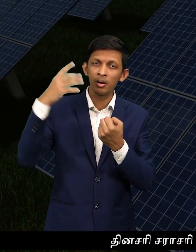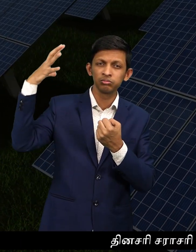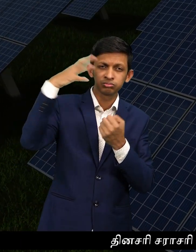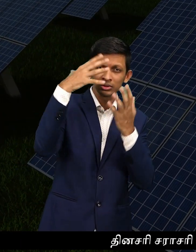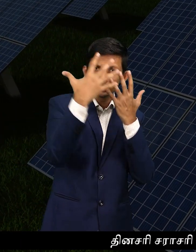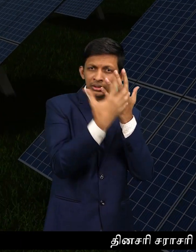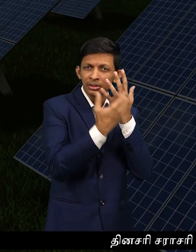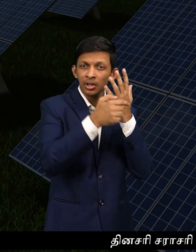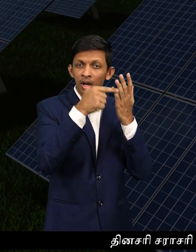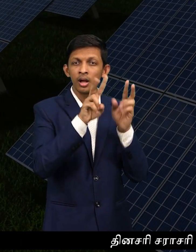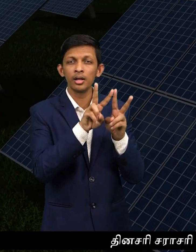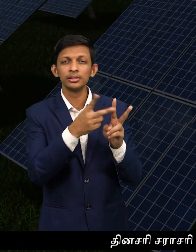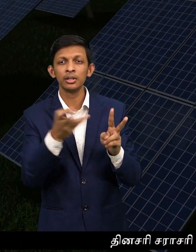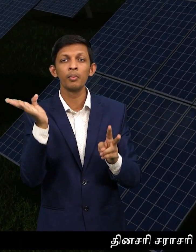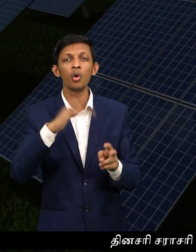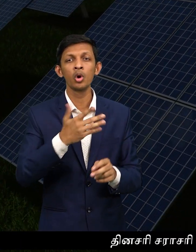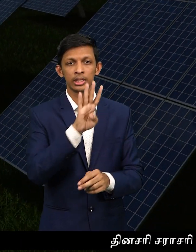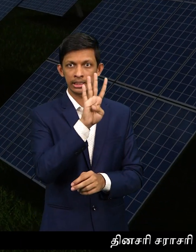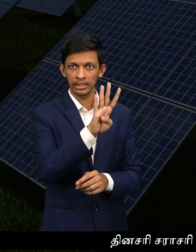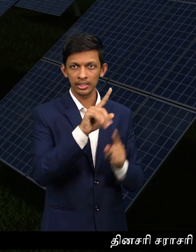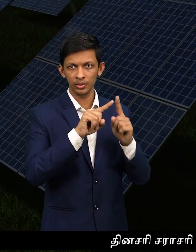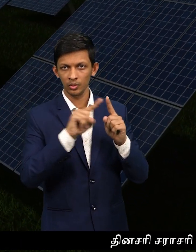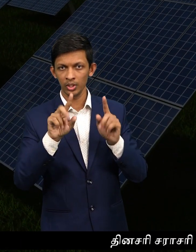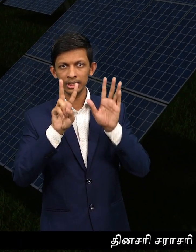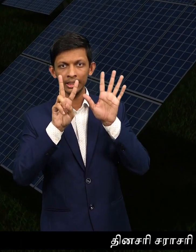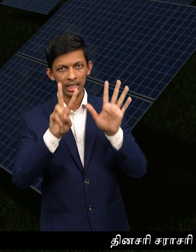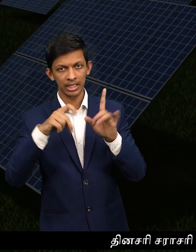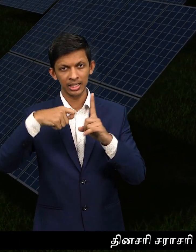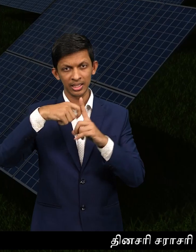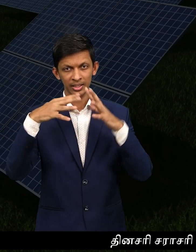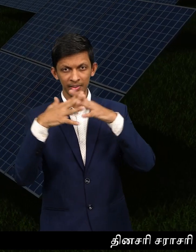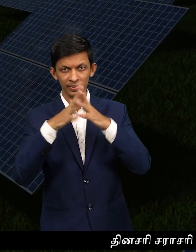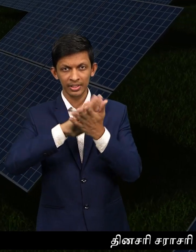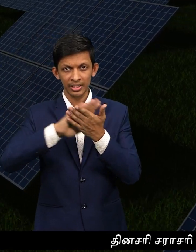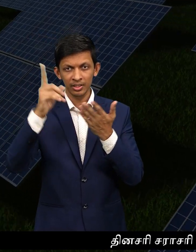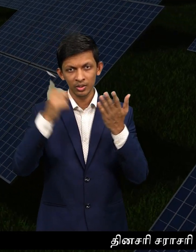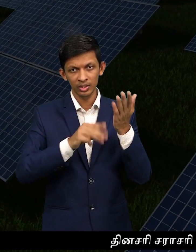முதல் 7 கிலோவாட் மணி நேரம் மேலிலக்கம் 2 வரை மாறுபடும்.